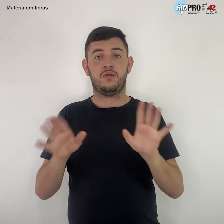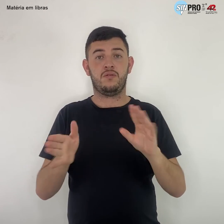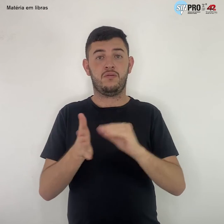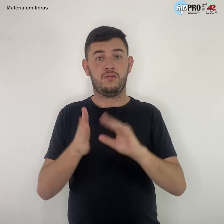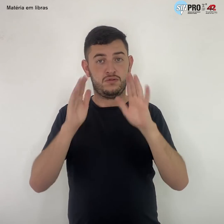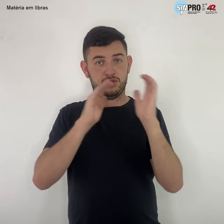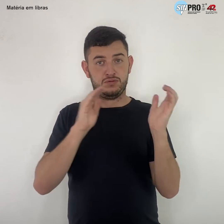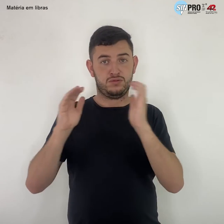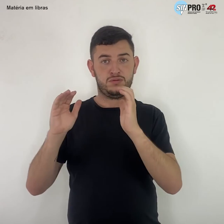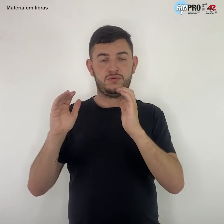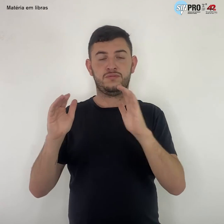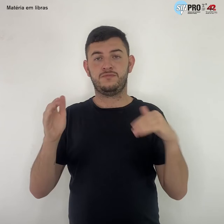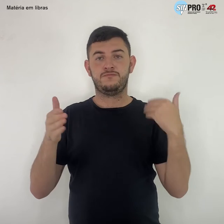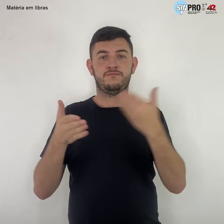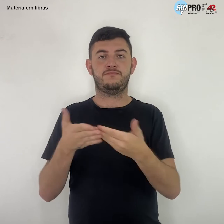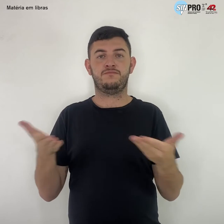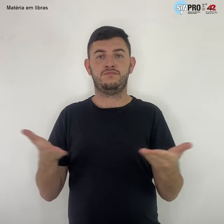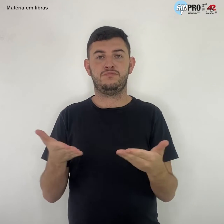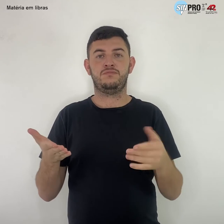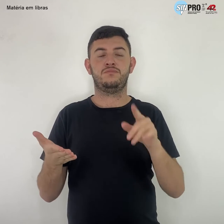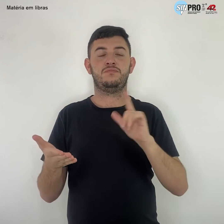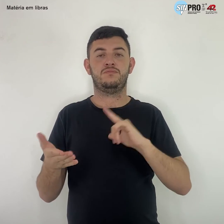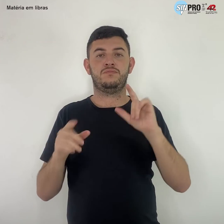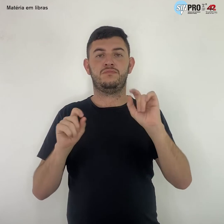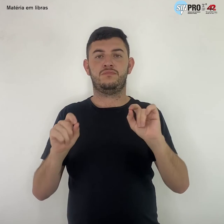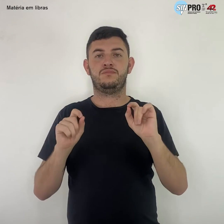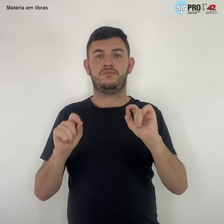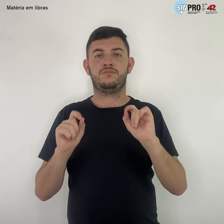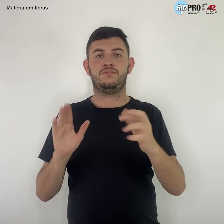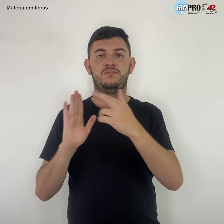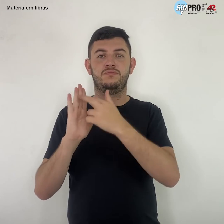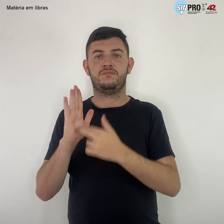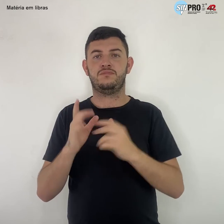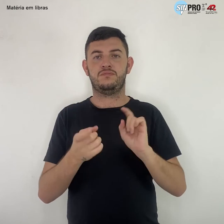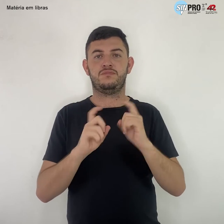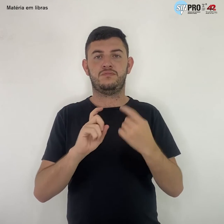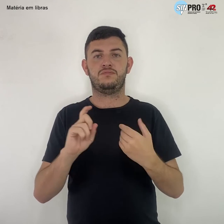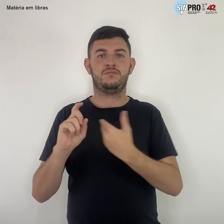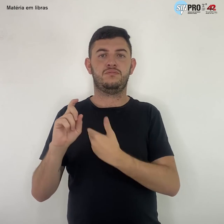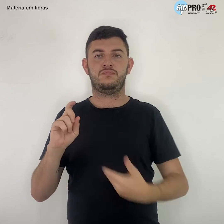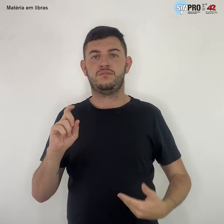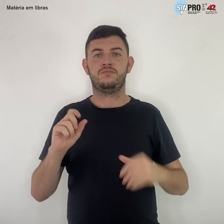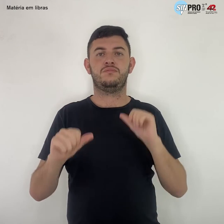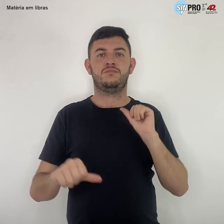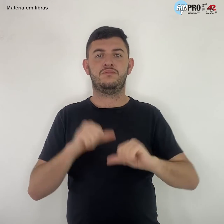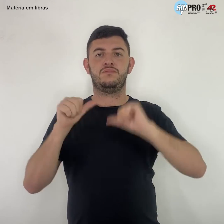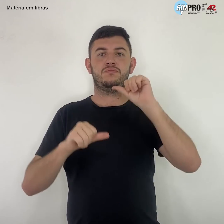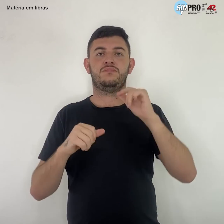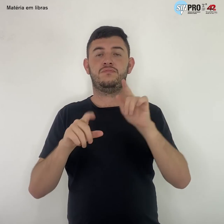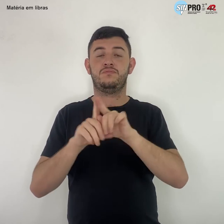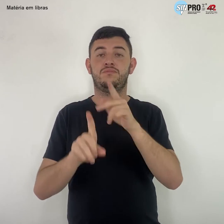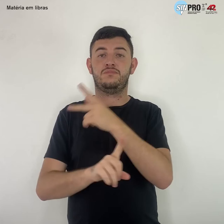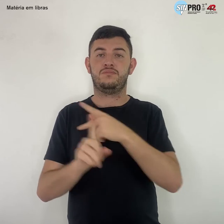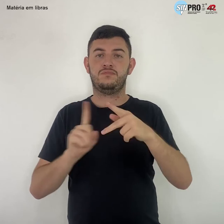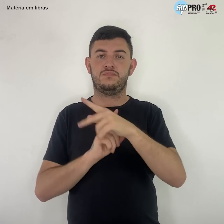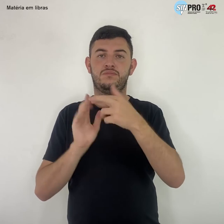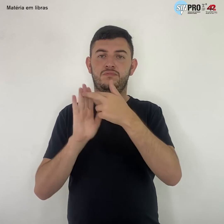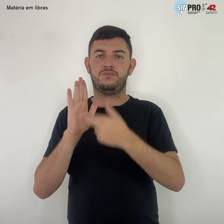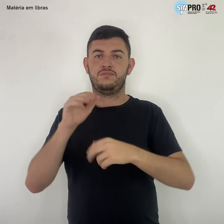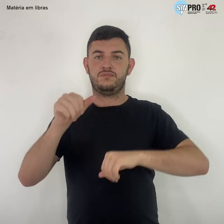agravado pelas reformas administrativa e da Previdência. Na reforma administrativa, por